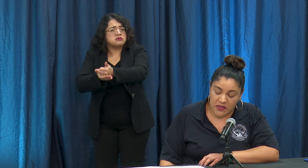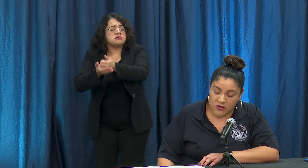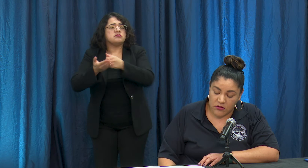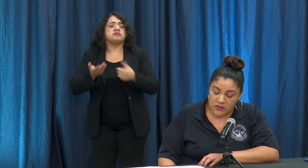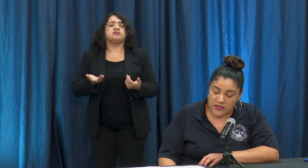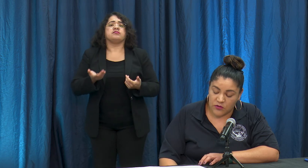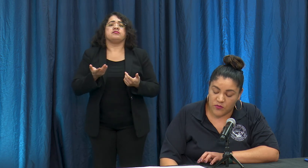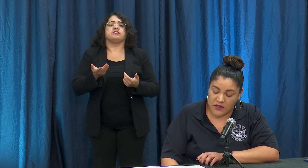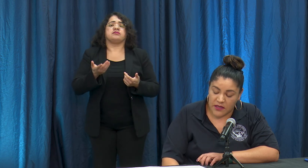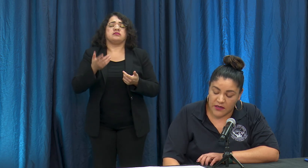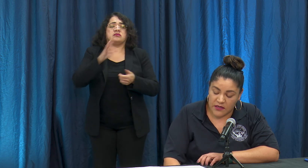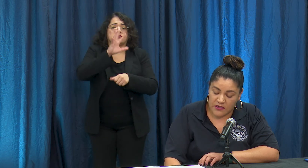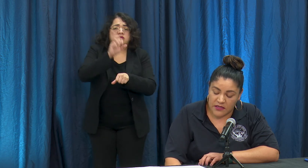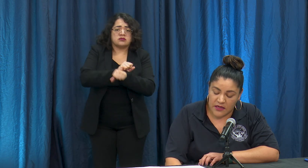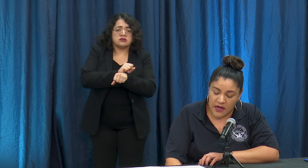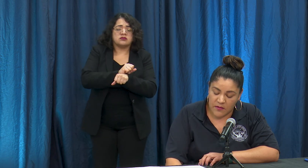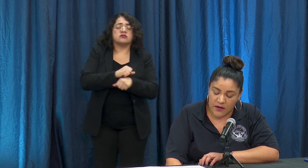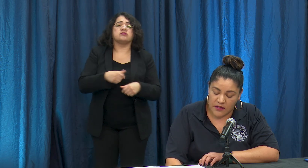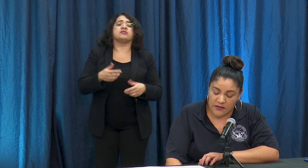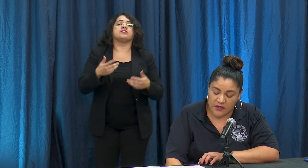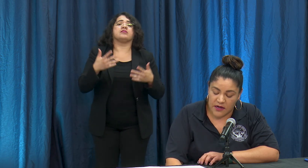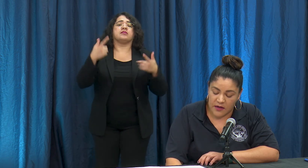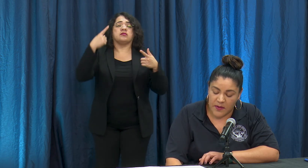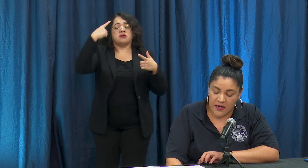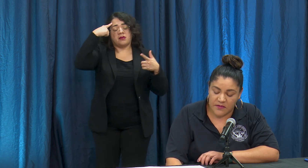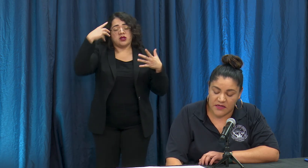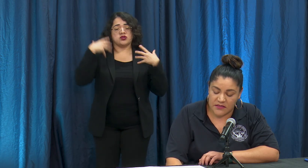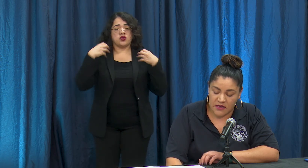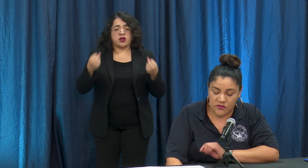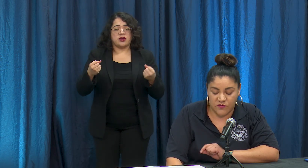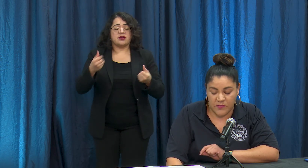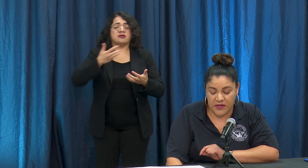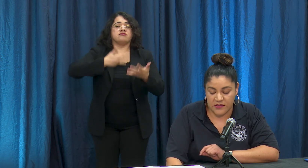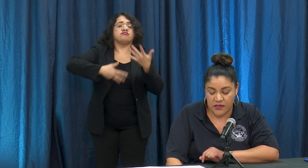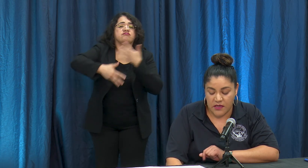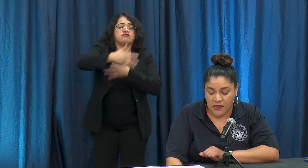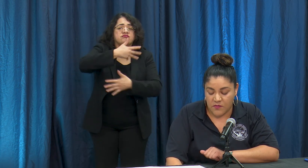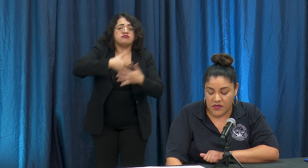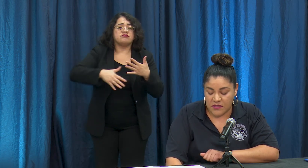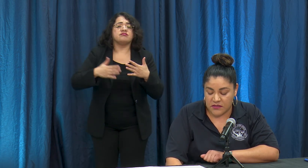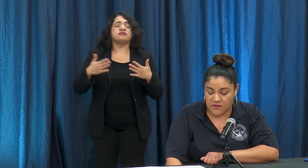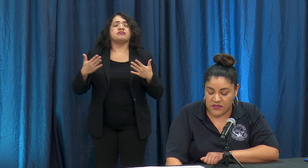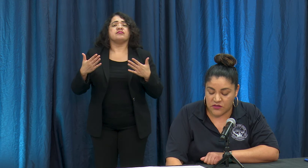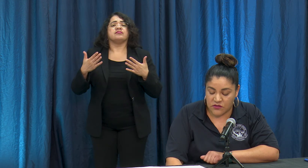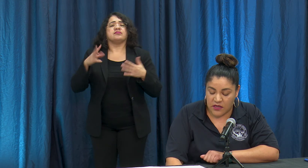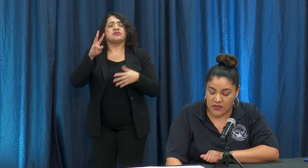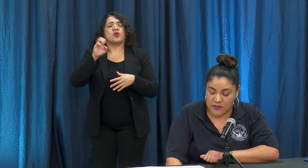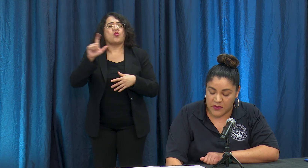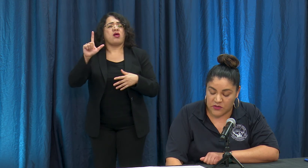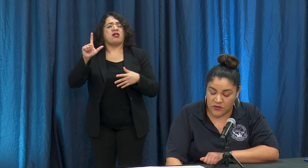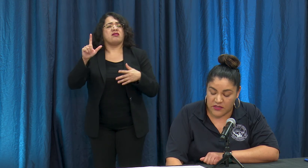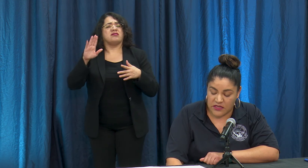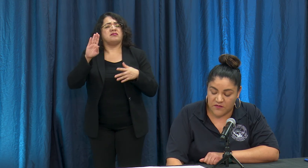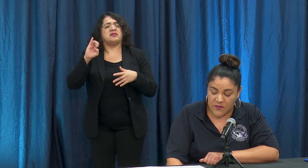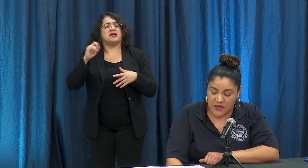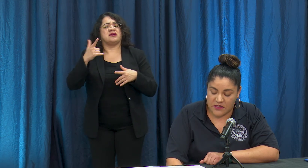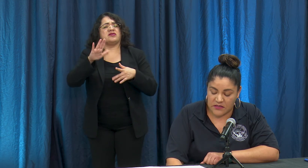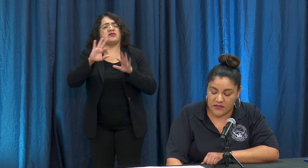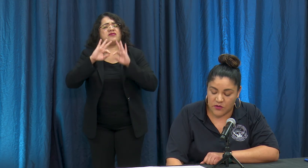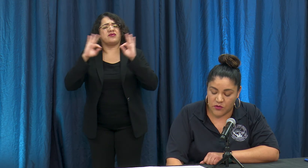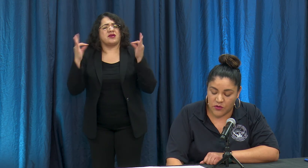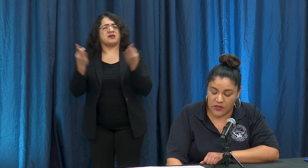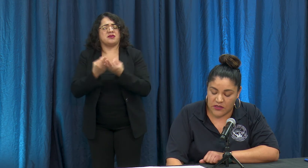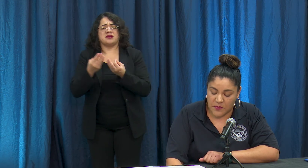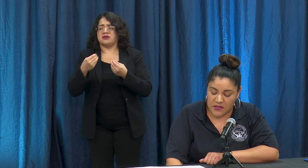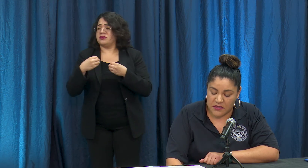apoyo médico, salud mental integral para el bienestar de sus familias. Brindan servicios a las personas y familias